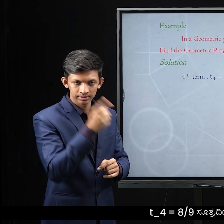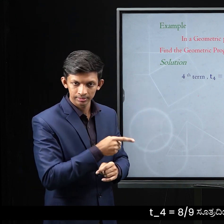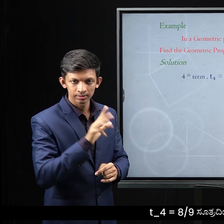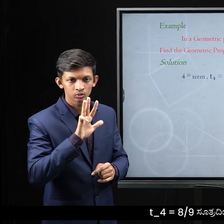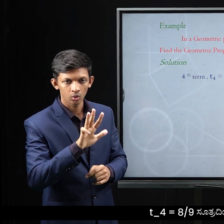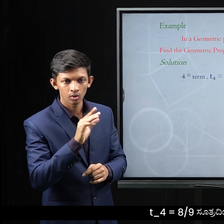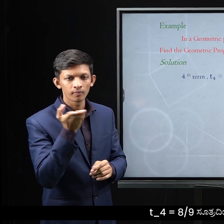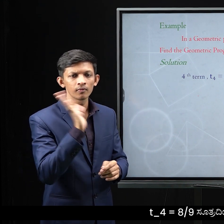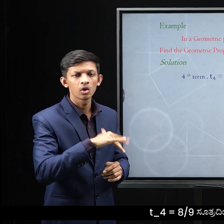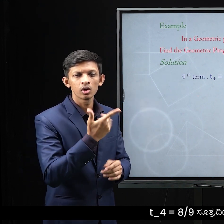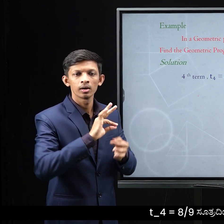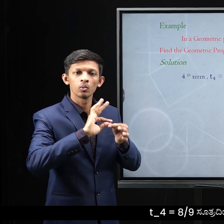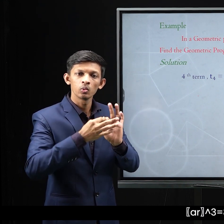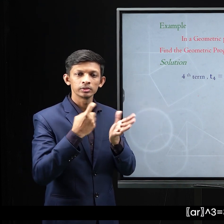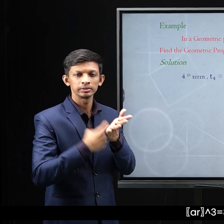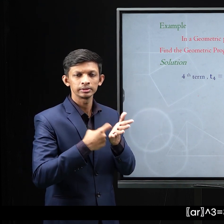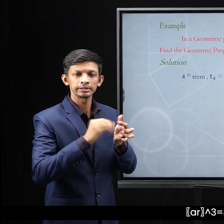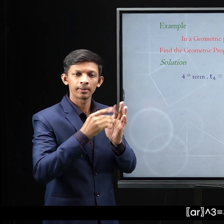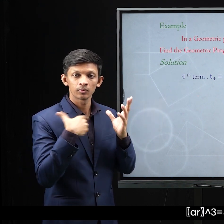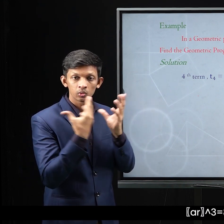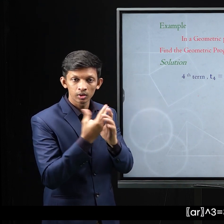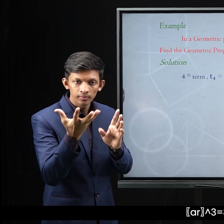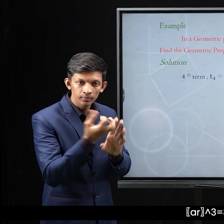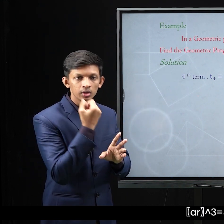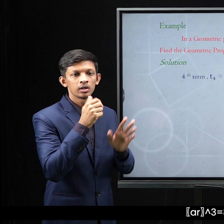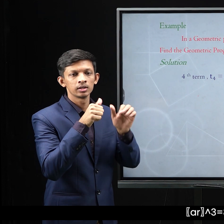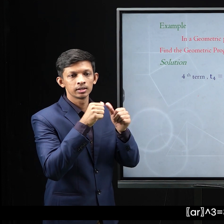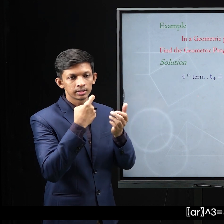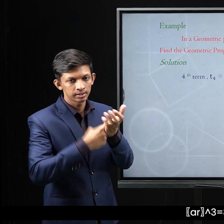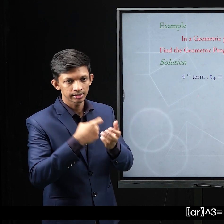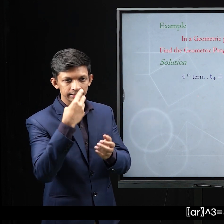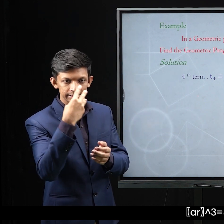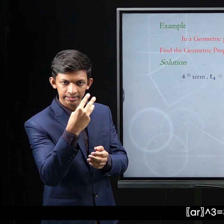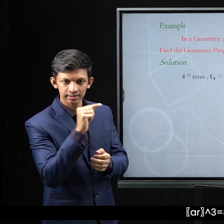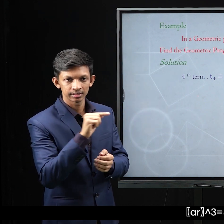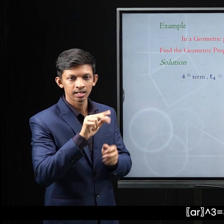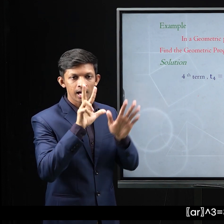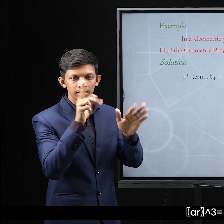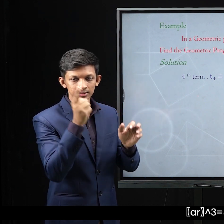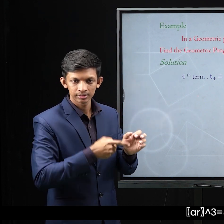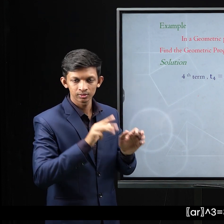ಪಡೆಯಬಹುದು. AR ಪವರ್ 3 ಈಕ್ವಲ್ ಟು 8/9 ಹೀಗೆ